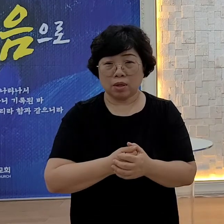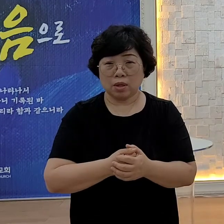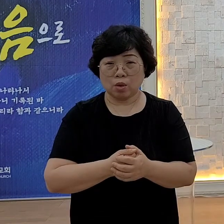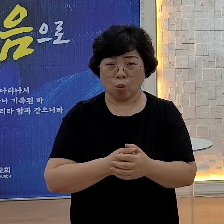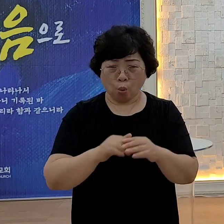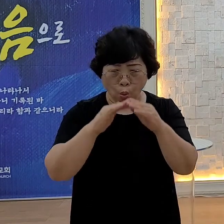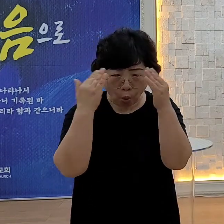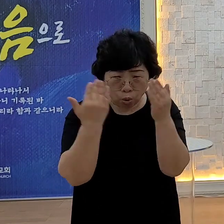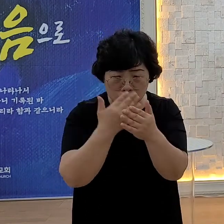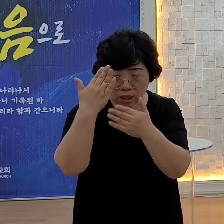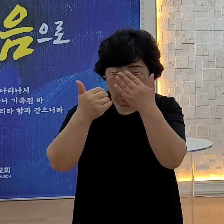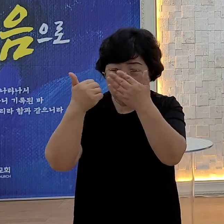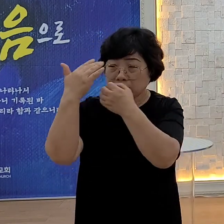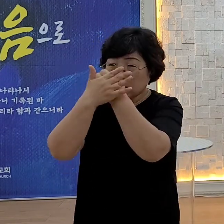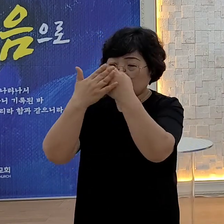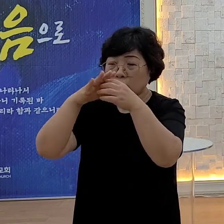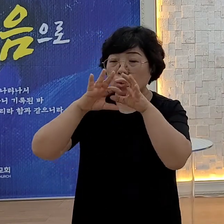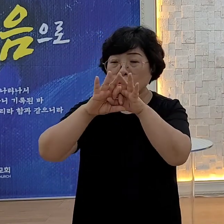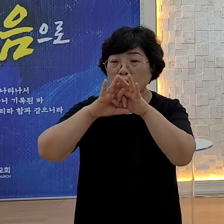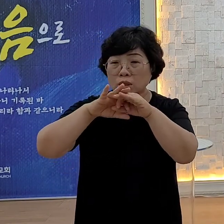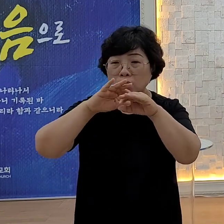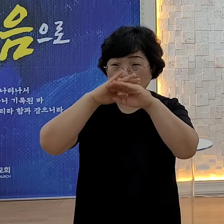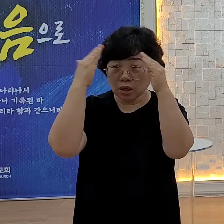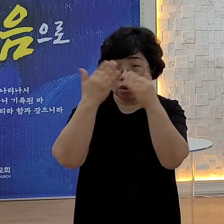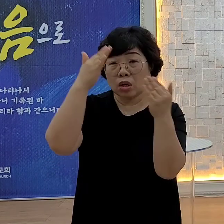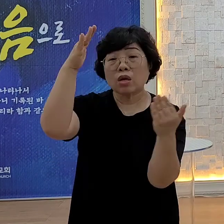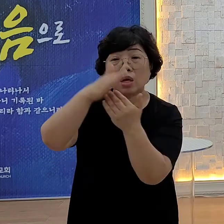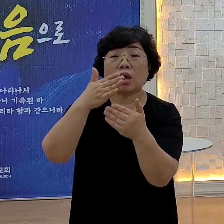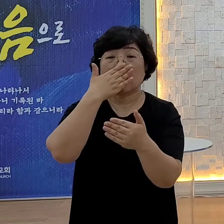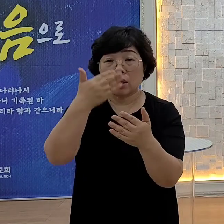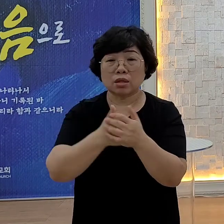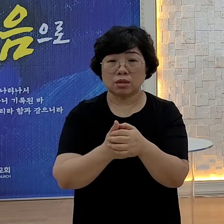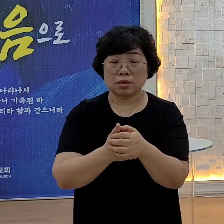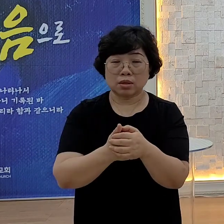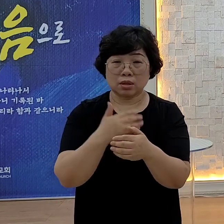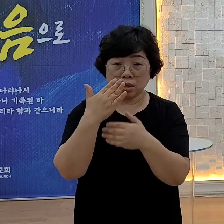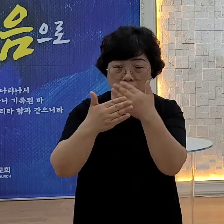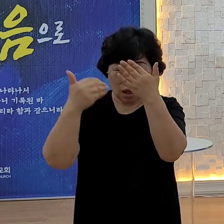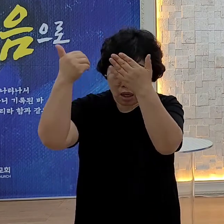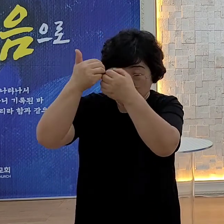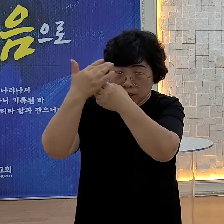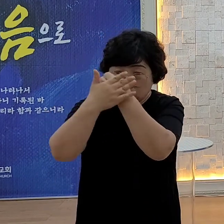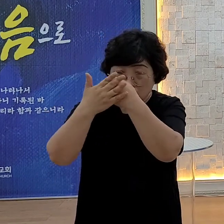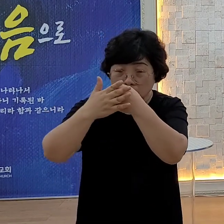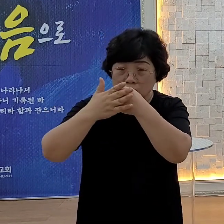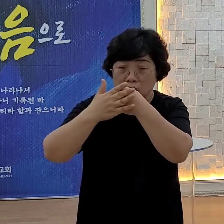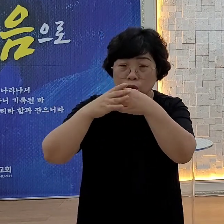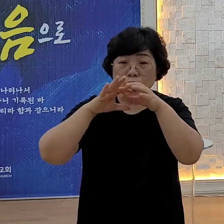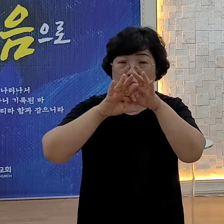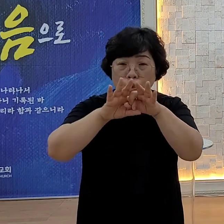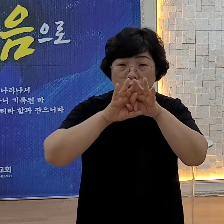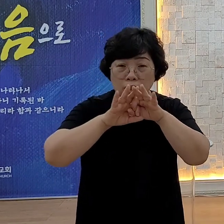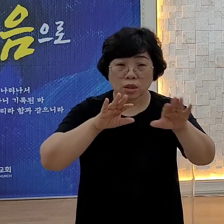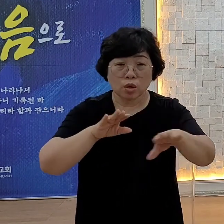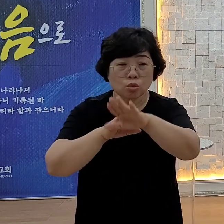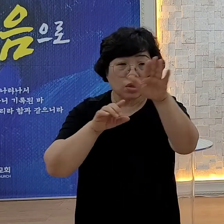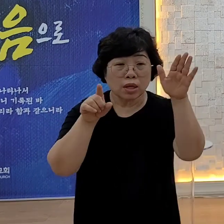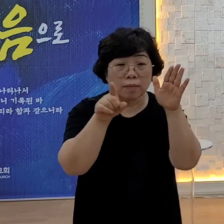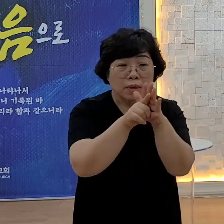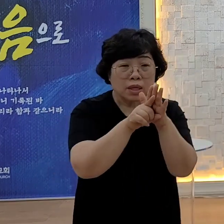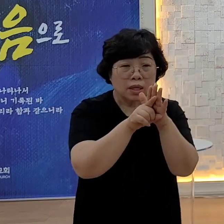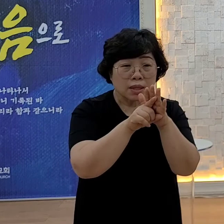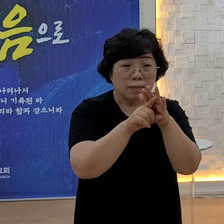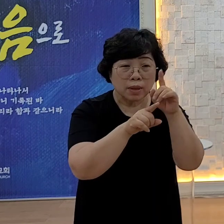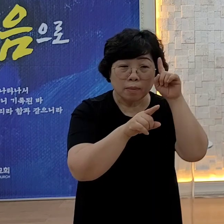거죠. 그래서 우리가 우리의 하나님의 그 크신 은혜로 말미암아 우리의 이 믿음이 완성하게 될 날이 그날이